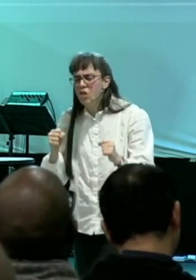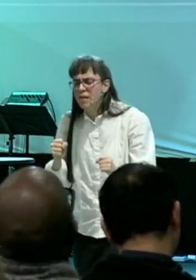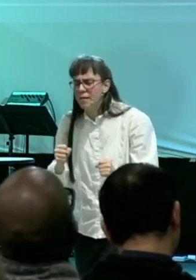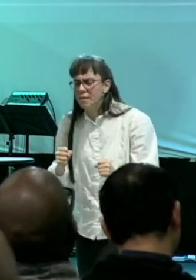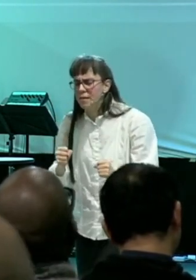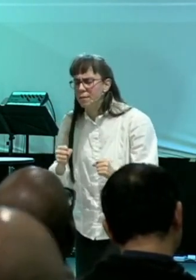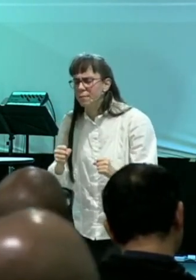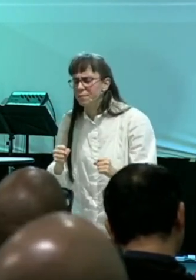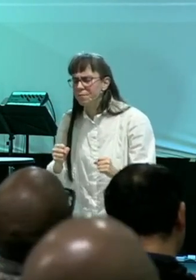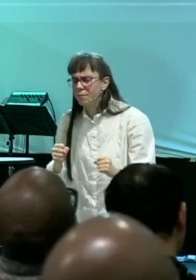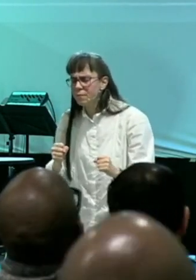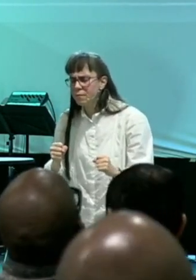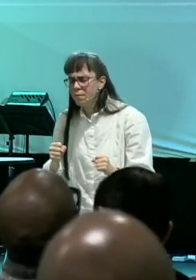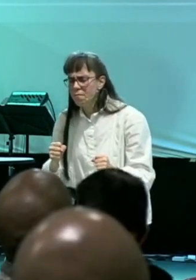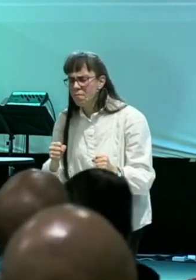In Jesus.